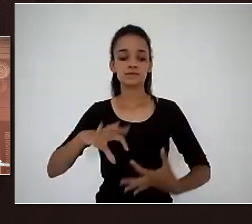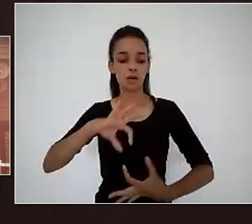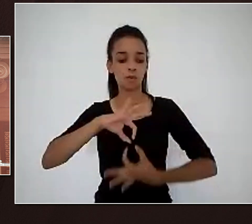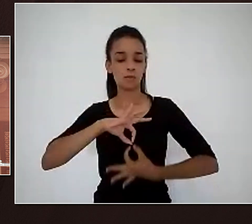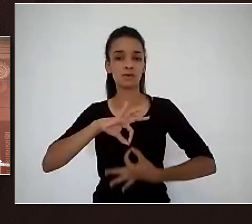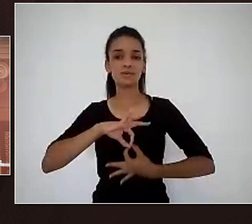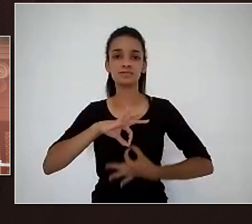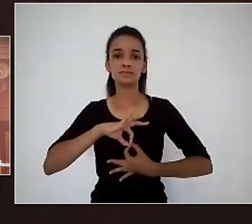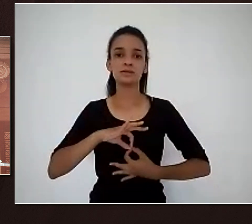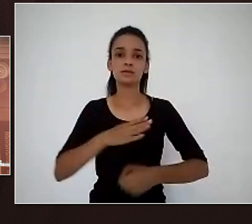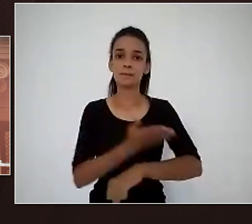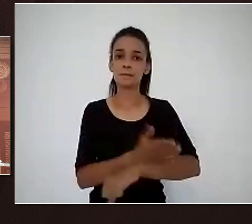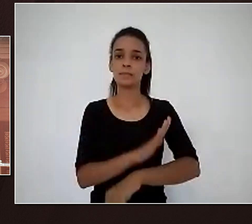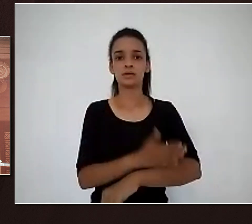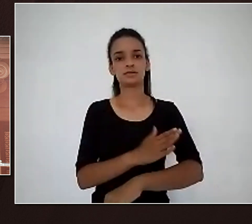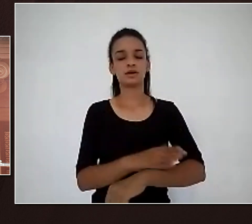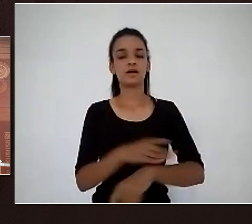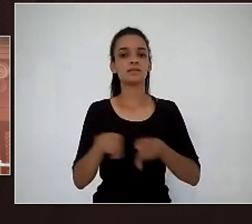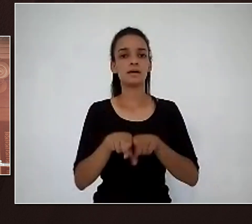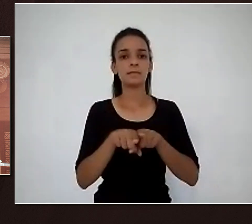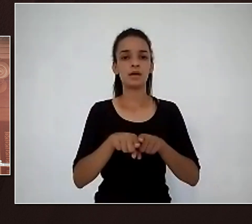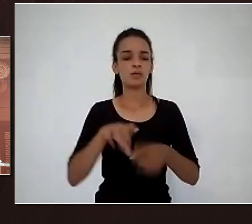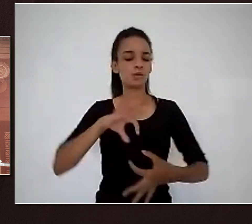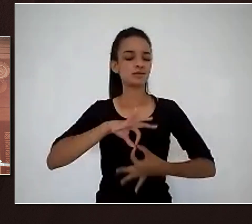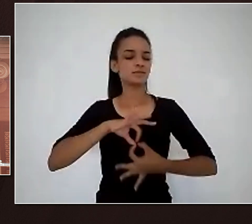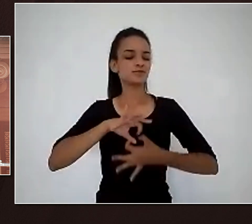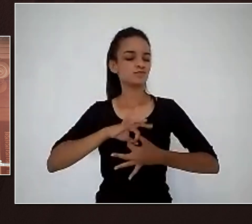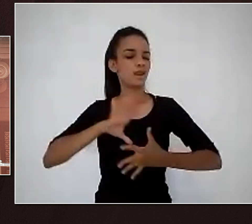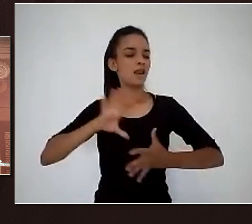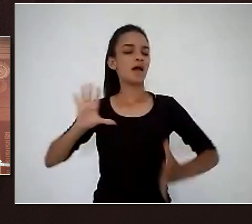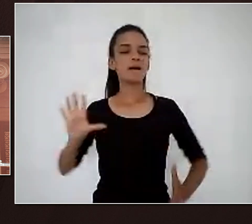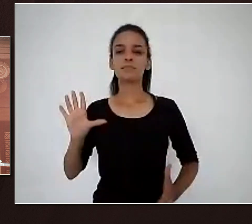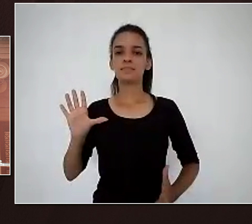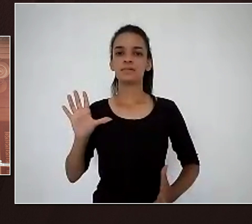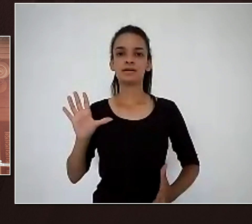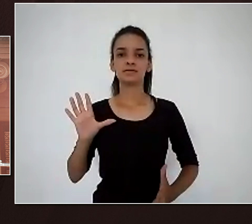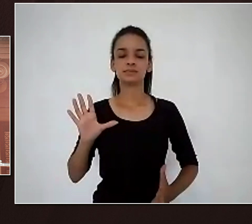conduzir a igreja. E então, se a gente